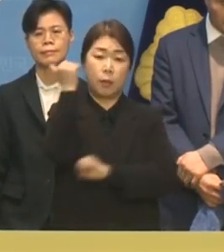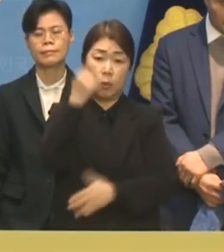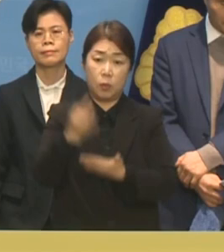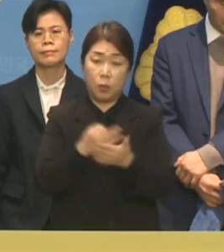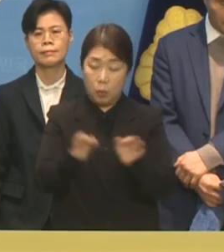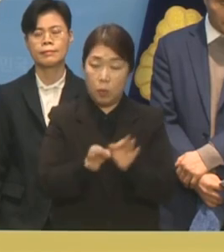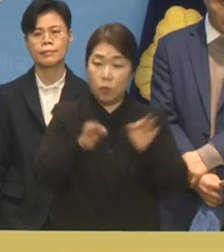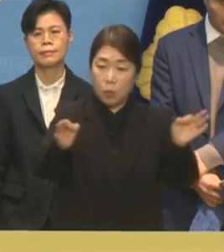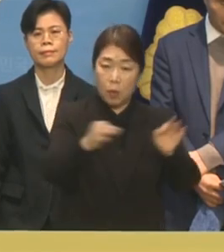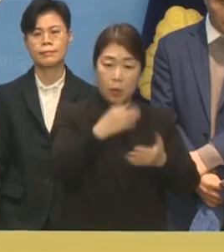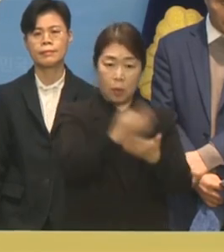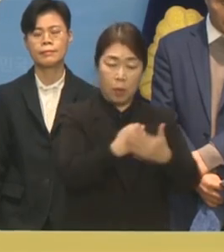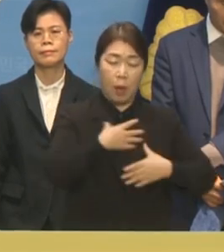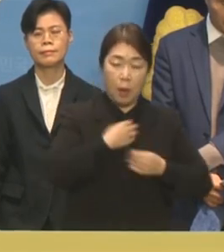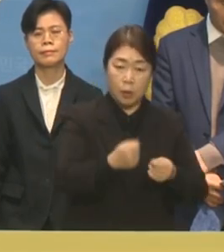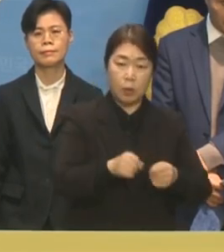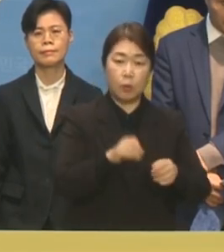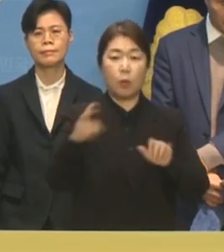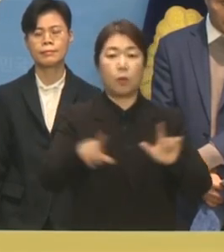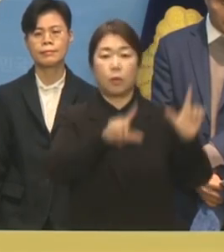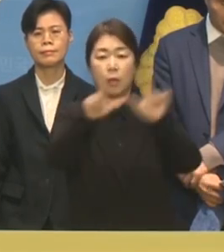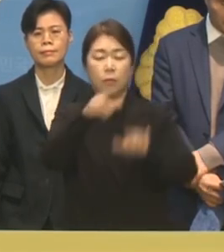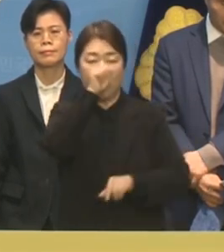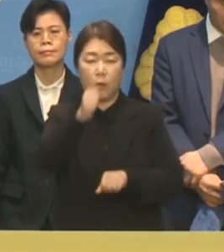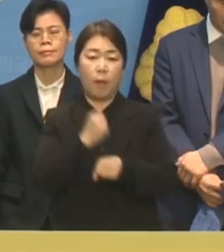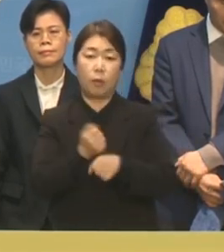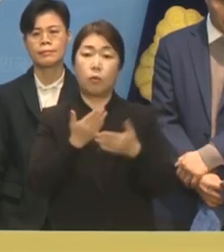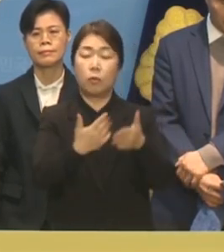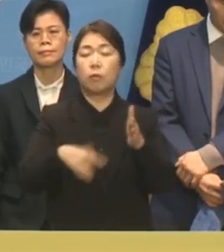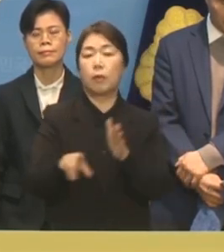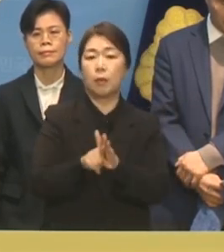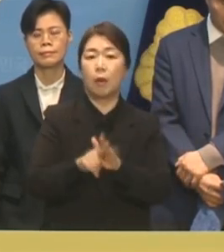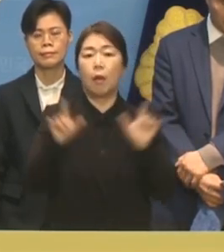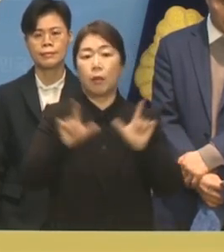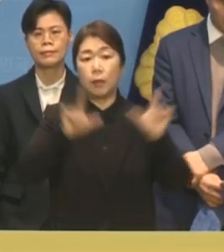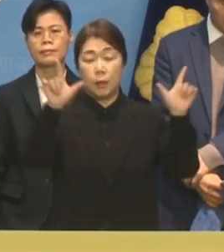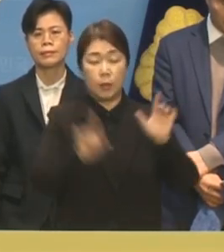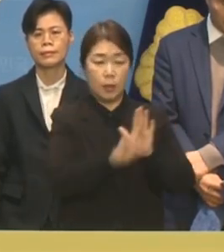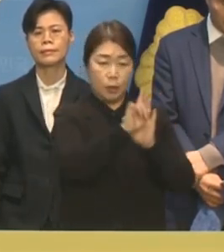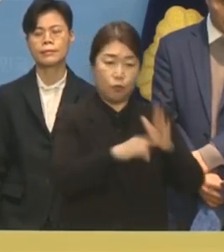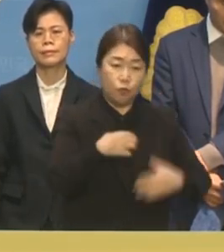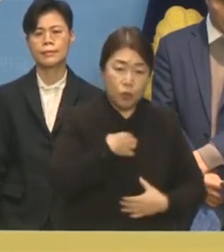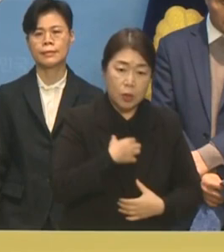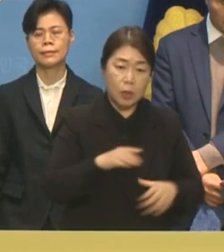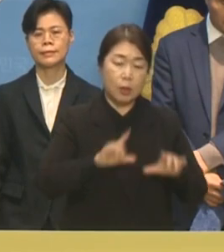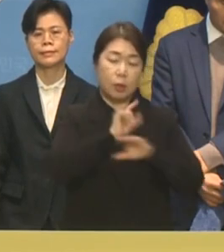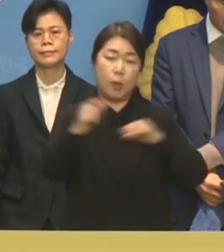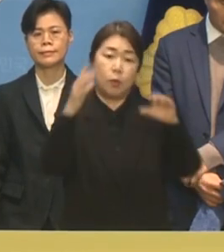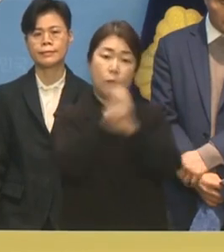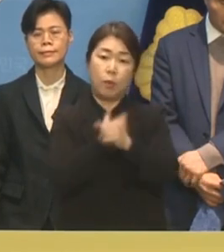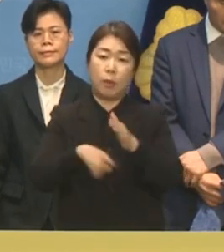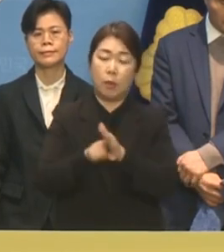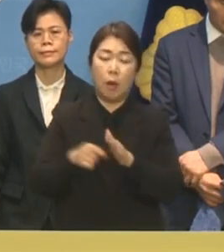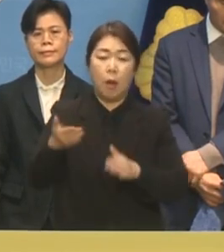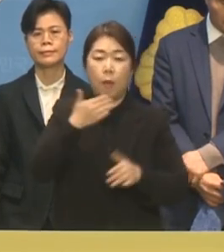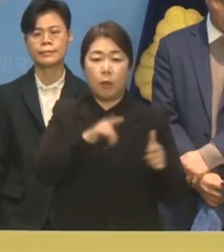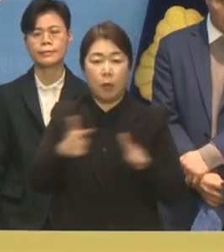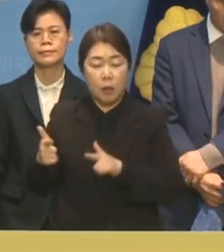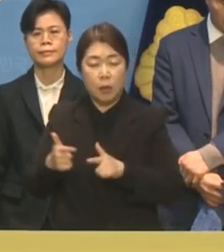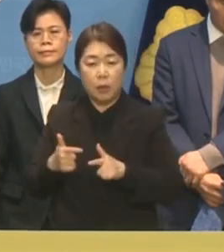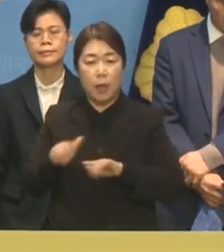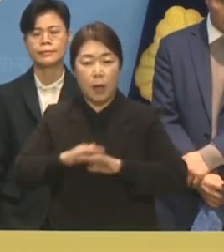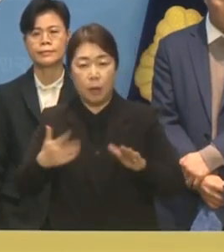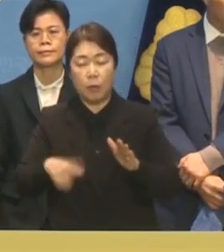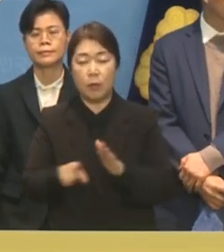안정을 도모하고 삶의 질을 향상함으로써 기후위기, 지방소멸위기, 먹거리위기에 맞서